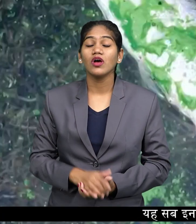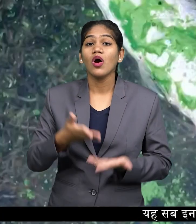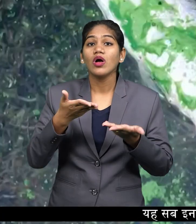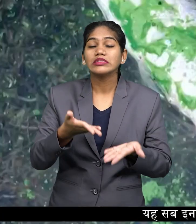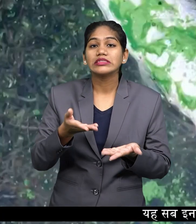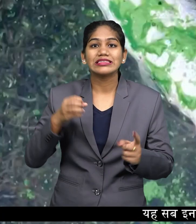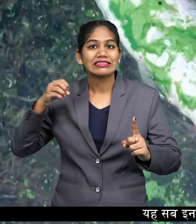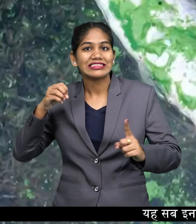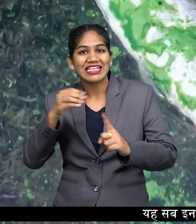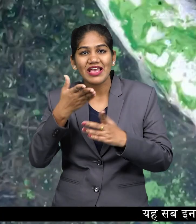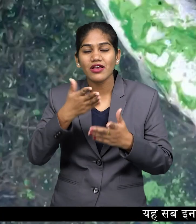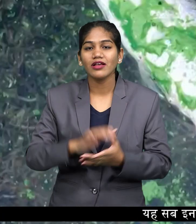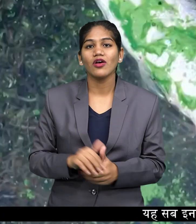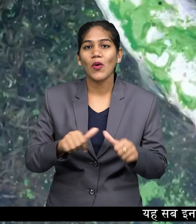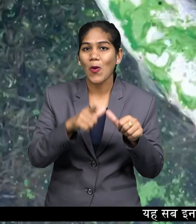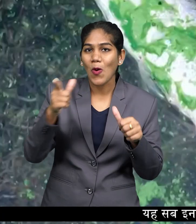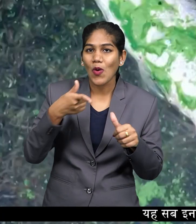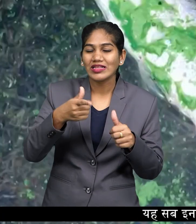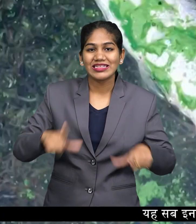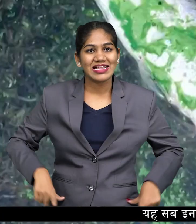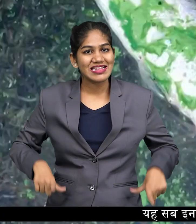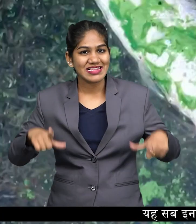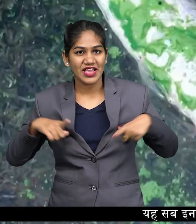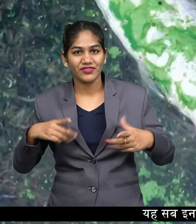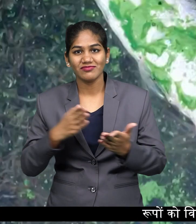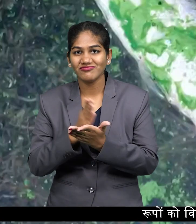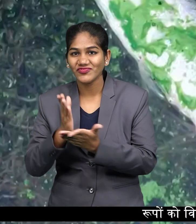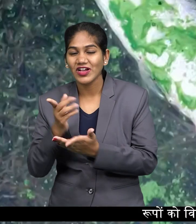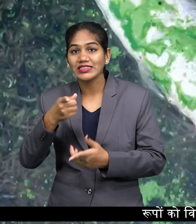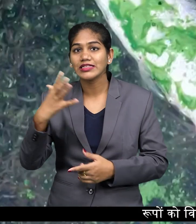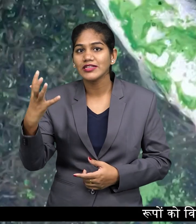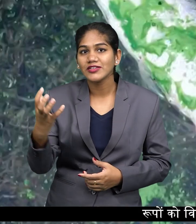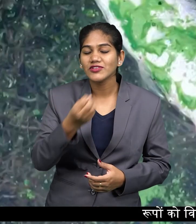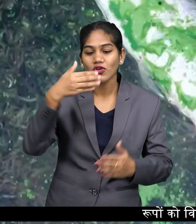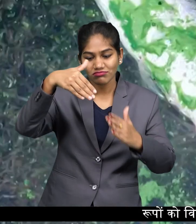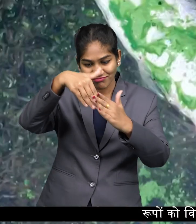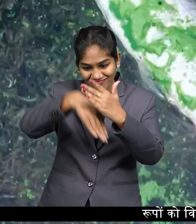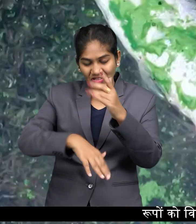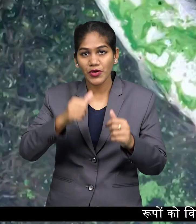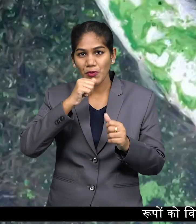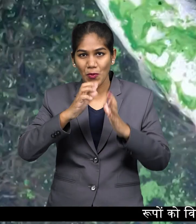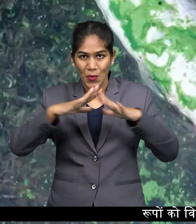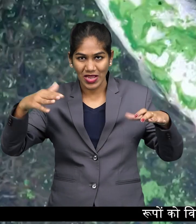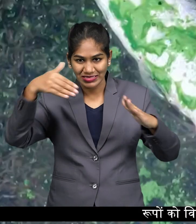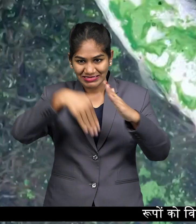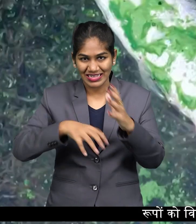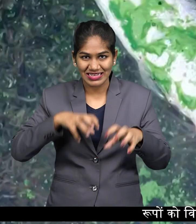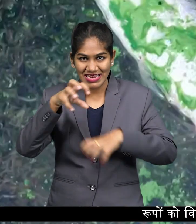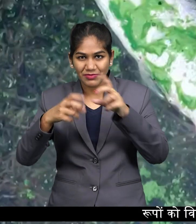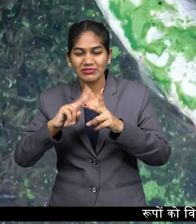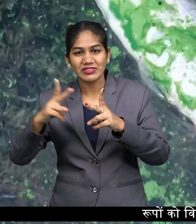यह सब इन जल निकायों में पाए जाने वाले जीवन रूपों को विभिन्न तरीकों से प्रभावित कर सकता